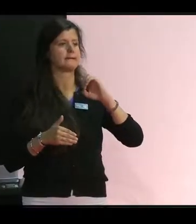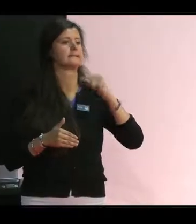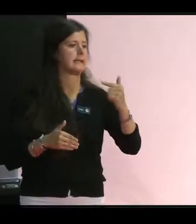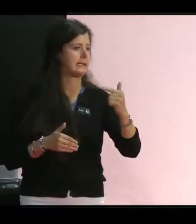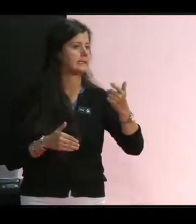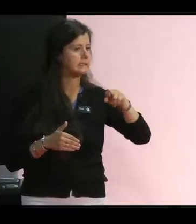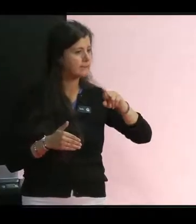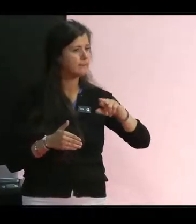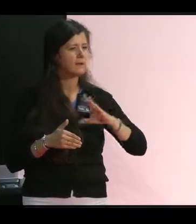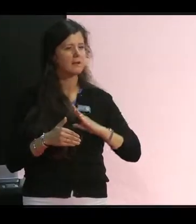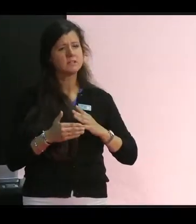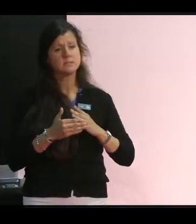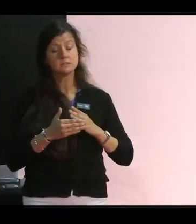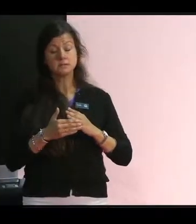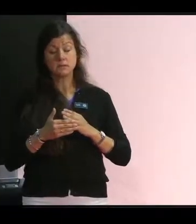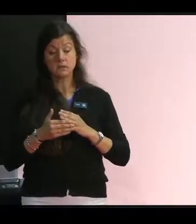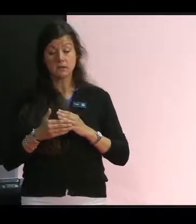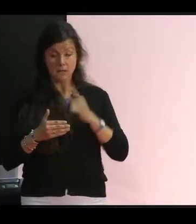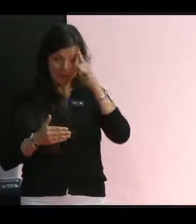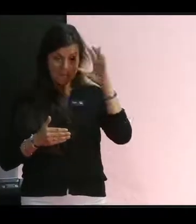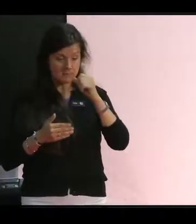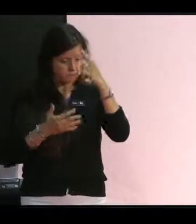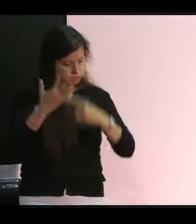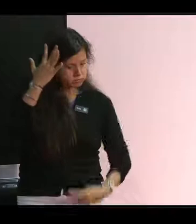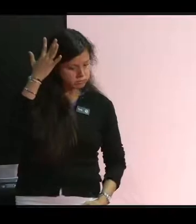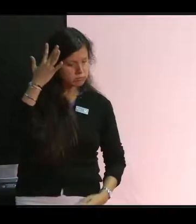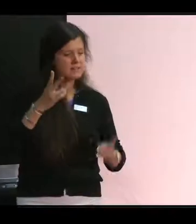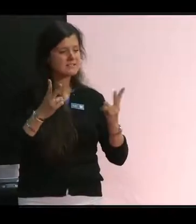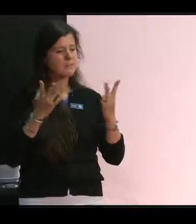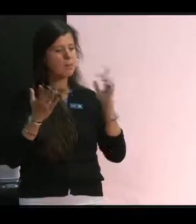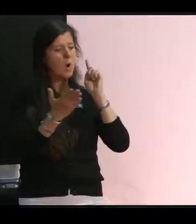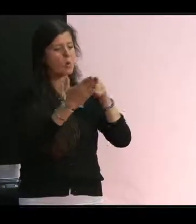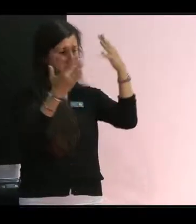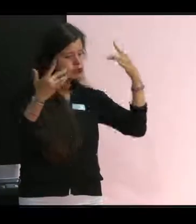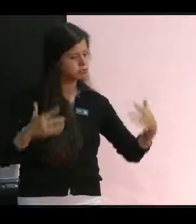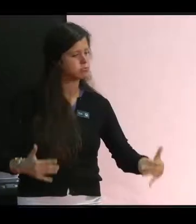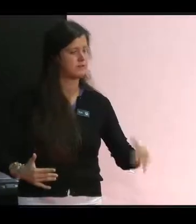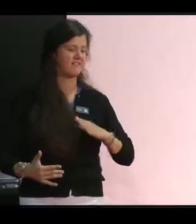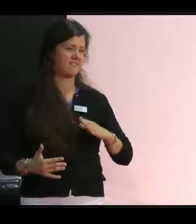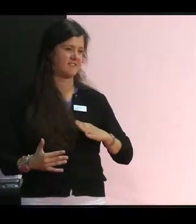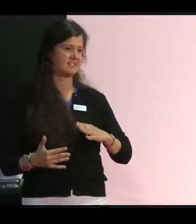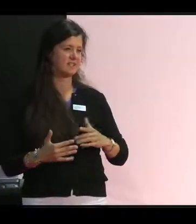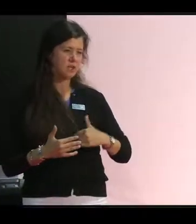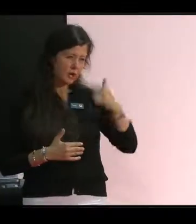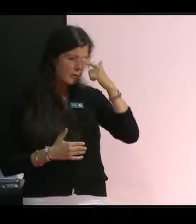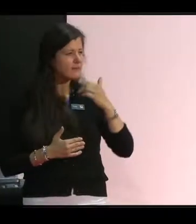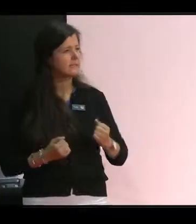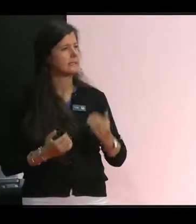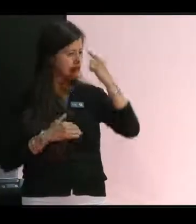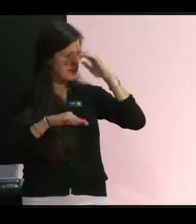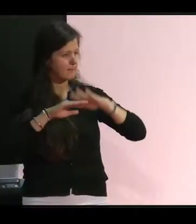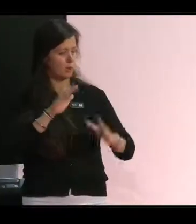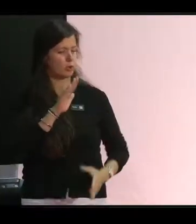Jag tror det finns lika många åsikter som det finns begrepp. Och det finns nog inte ett rätt eller fel. Så jag tror det viktigaste är när man pratar om